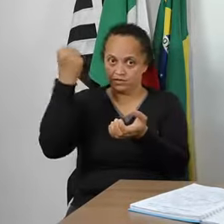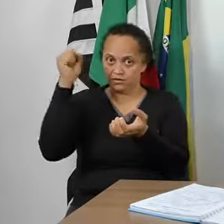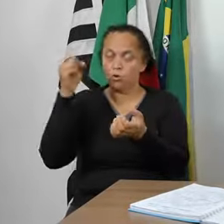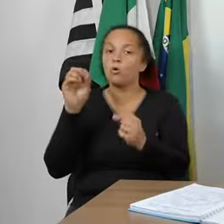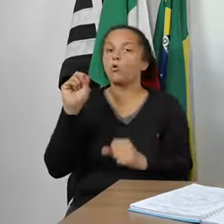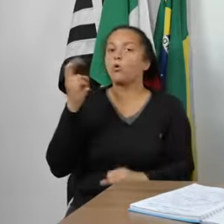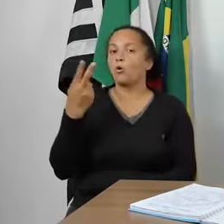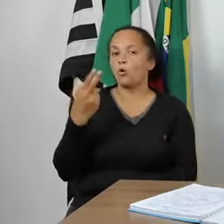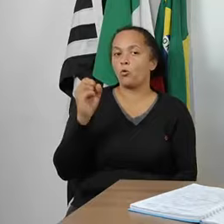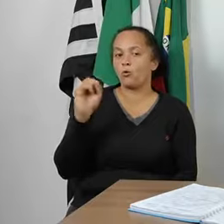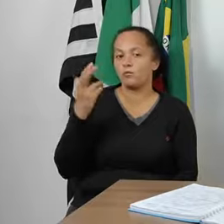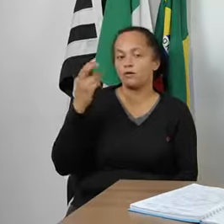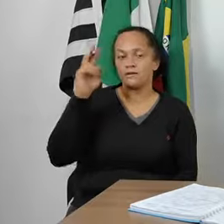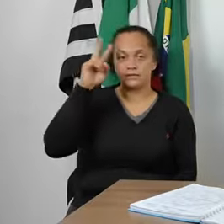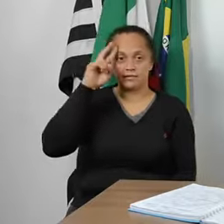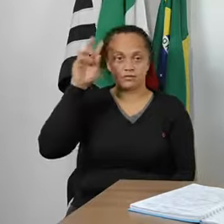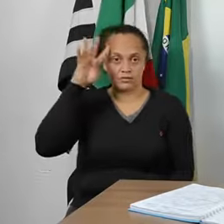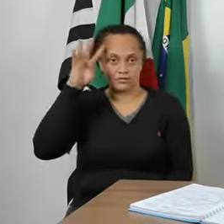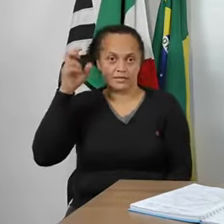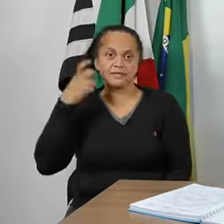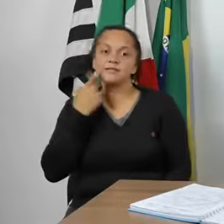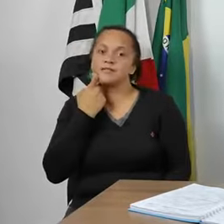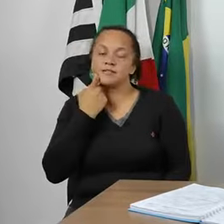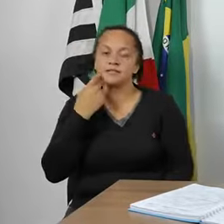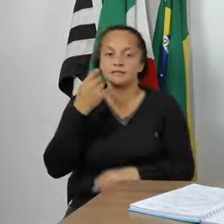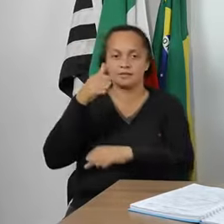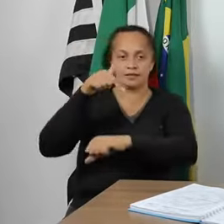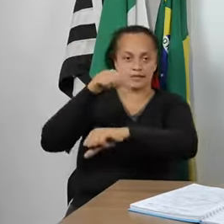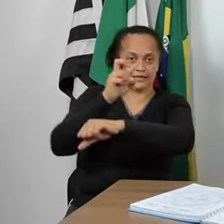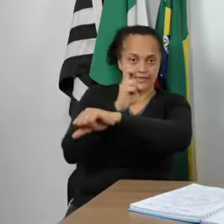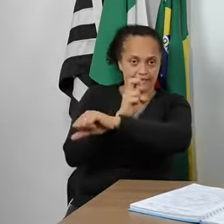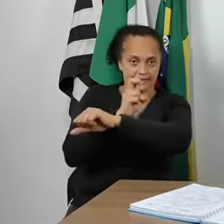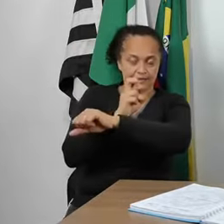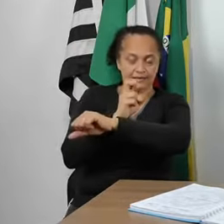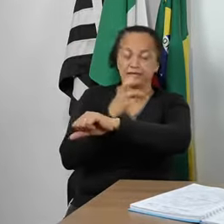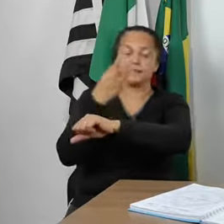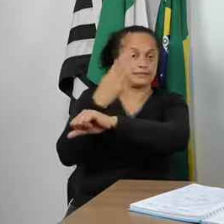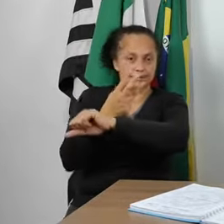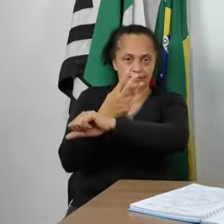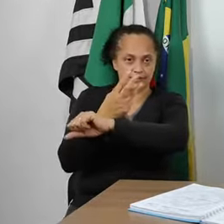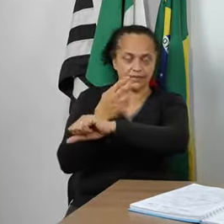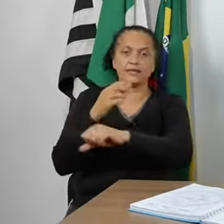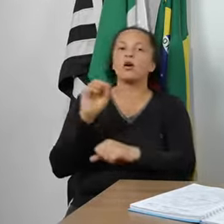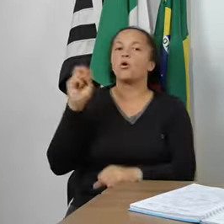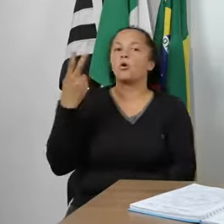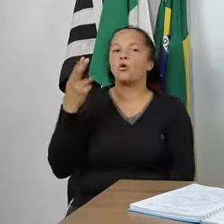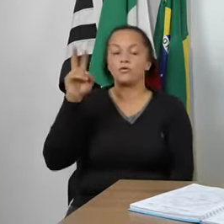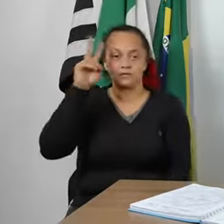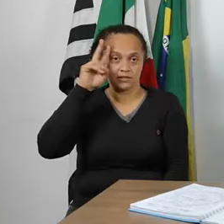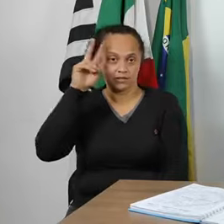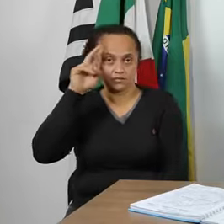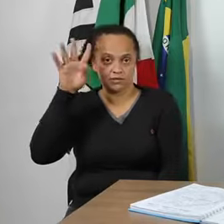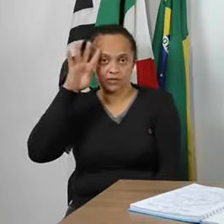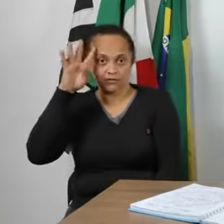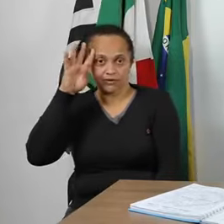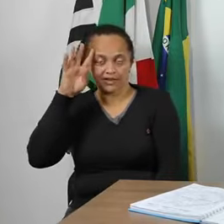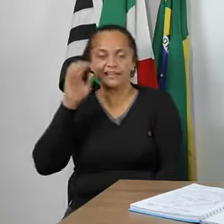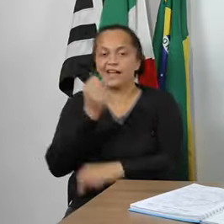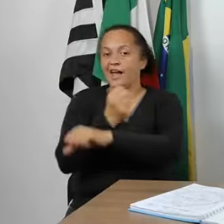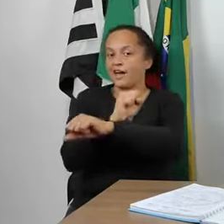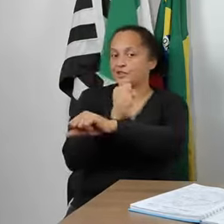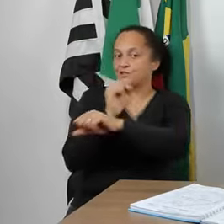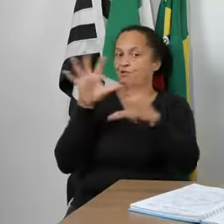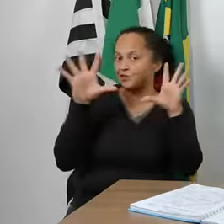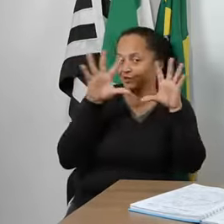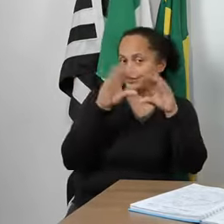horas, ou a segunda e as quartas às 20 horas, que é o grupo dos irmãos, dos homens que estão aí se